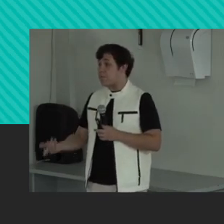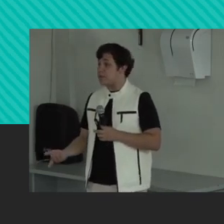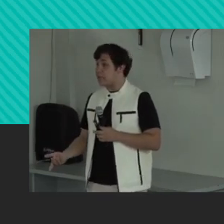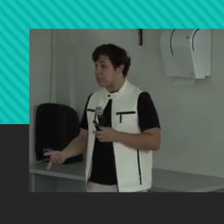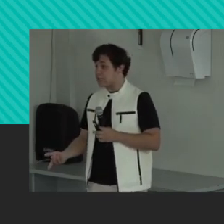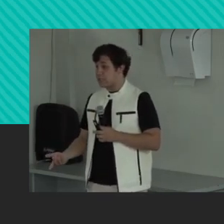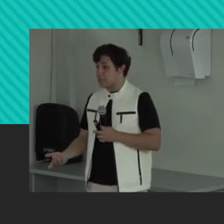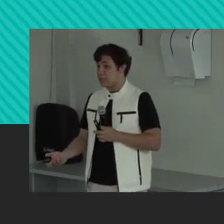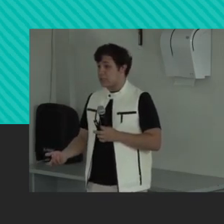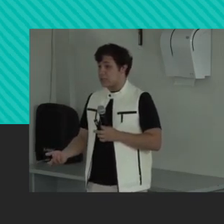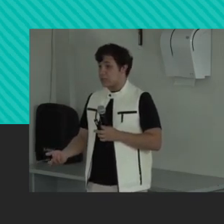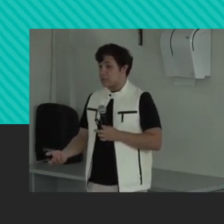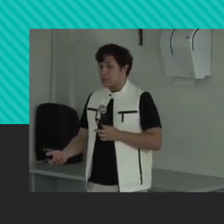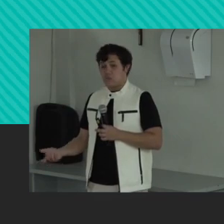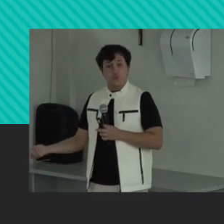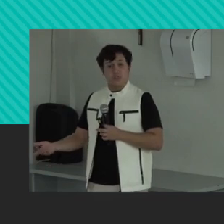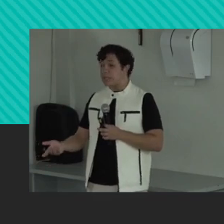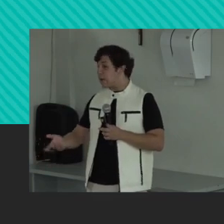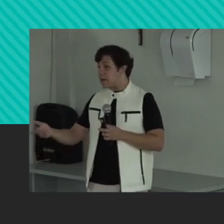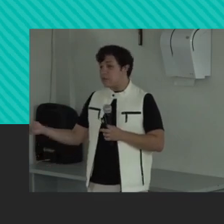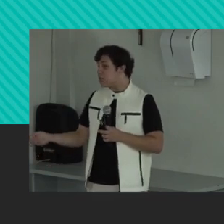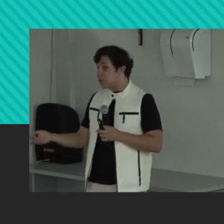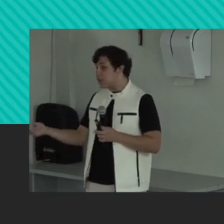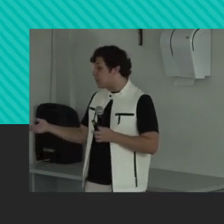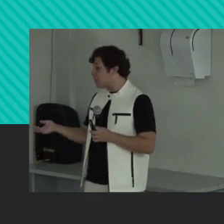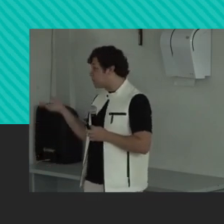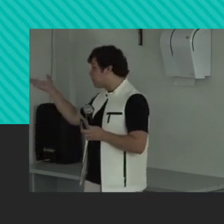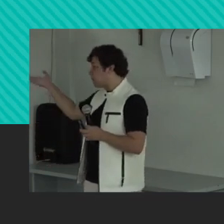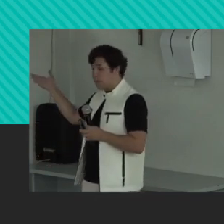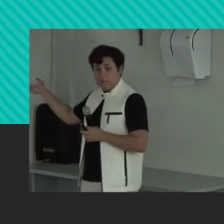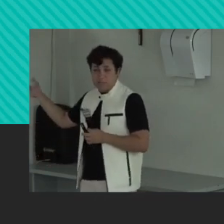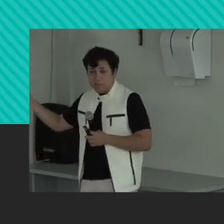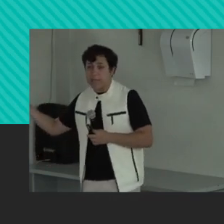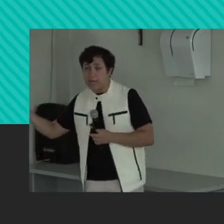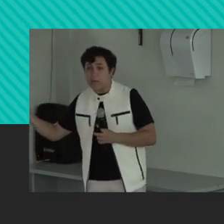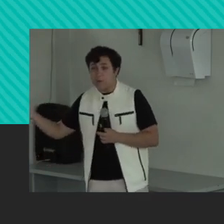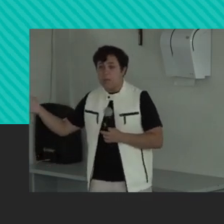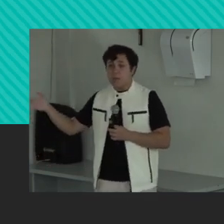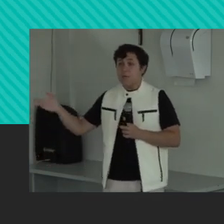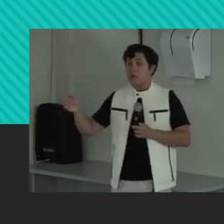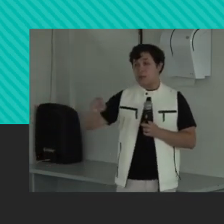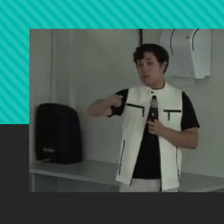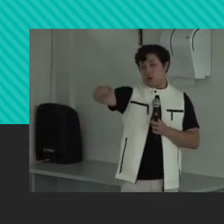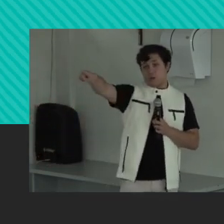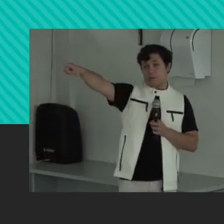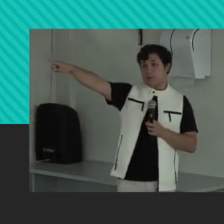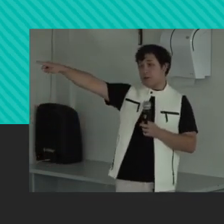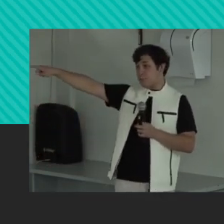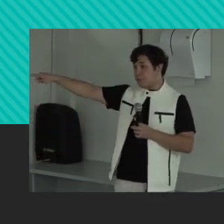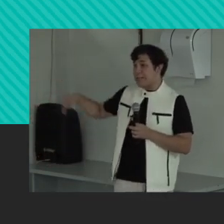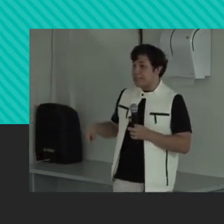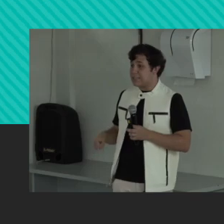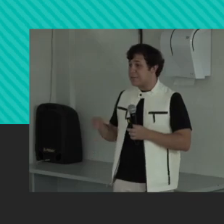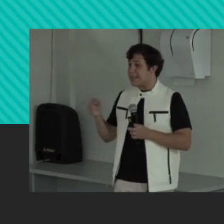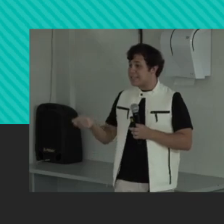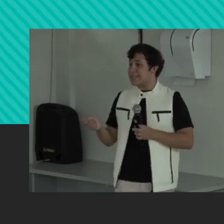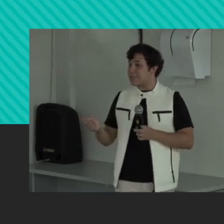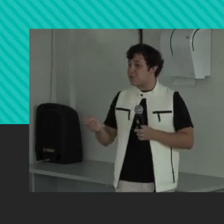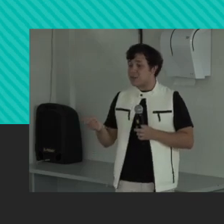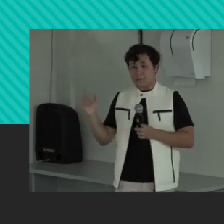aprender? No sé, me vas a explicar algo, pero ya todos los demás alumnos ya les explicaste eso, ya pasaron